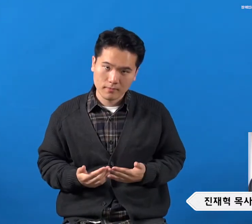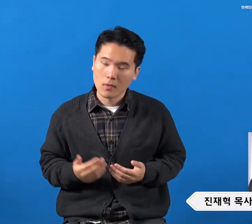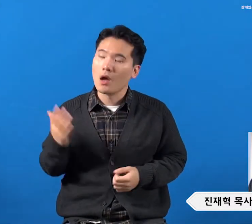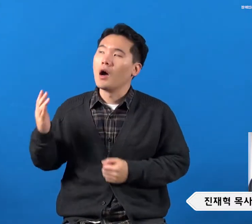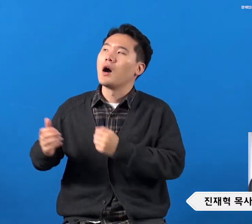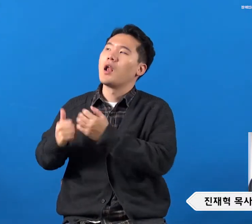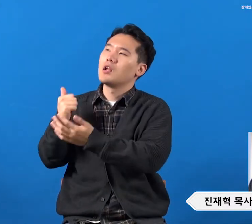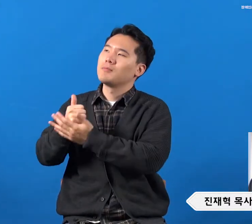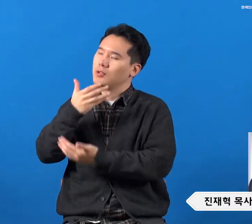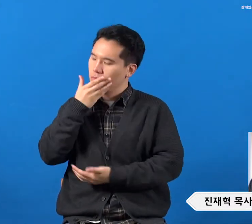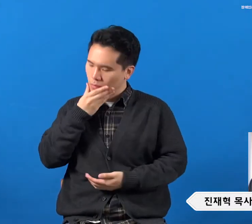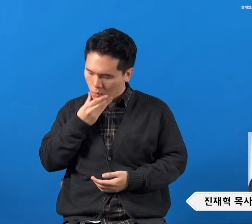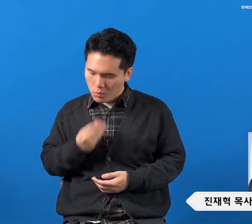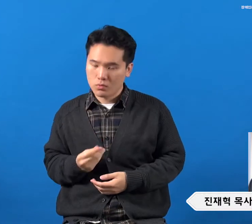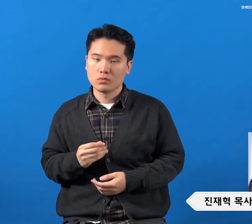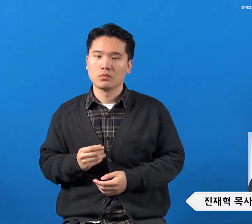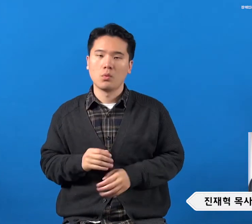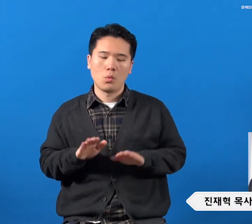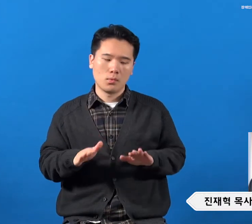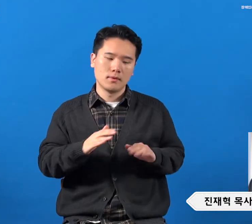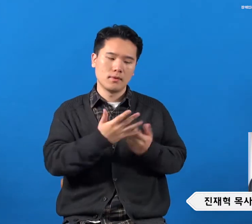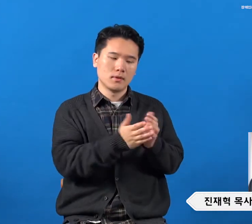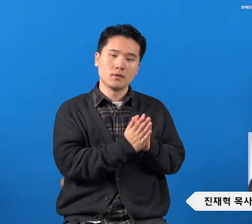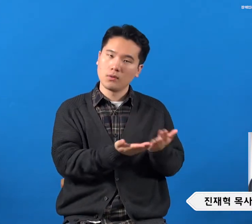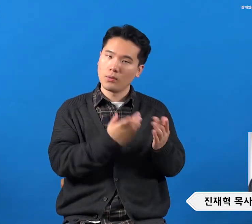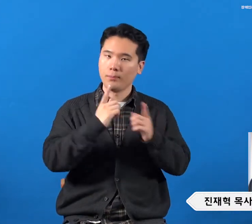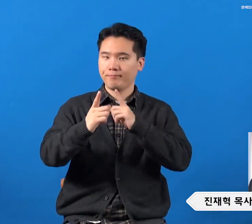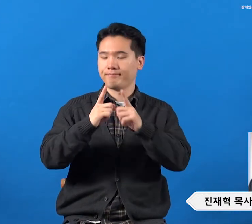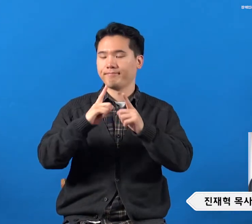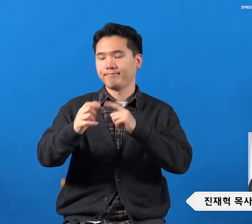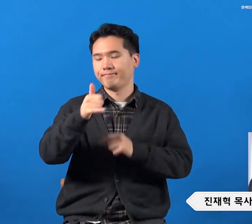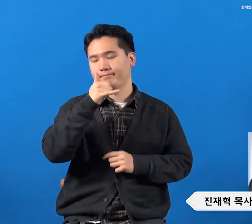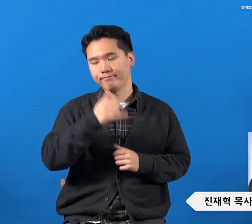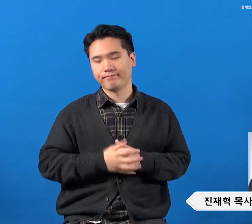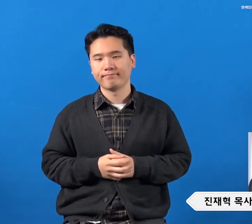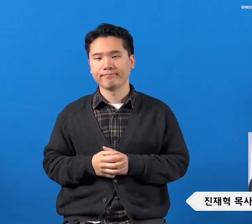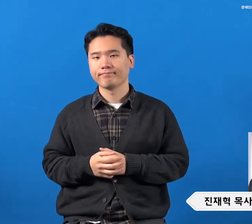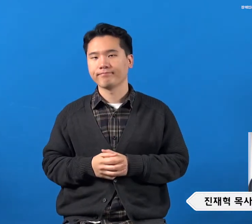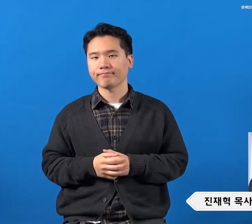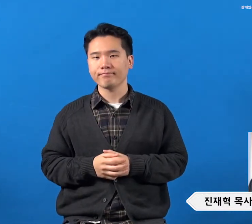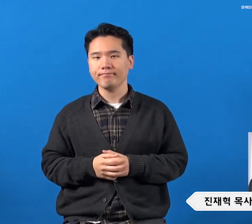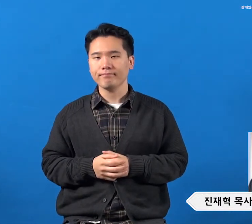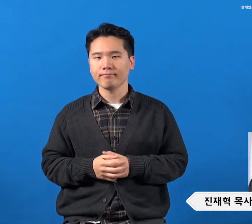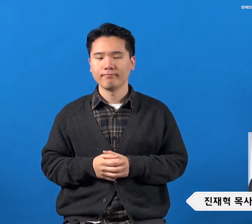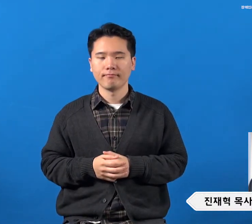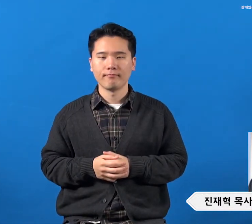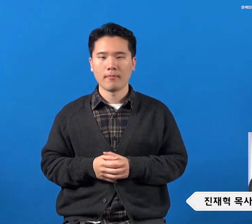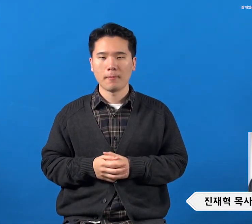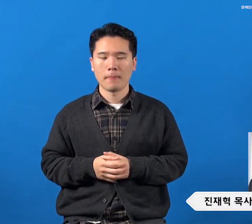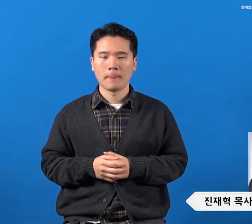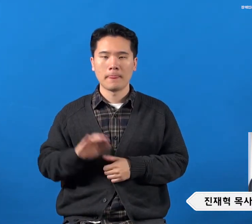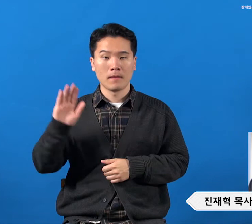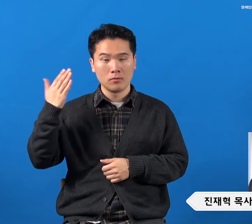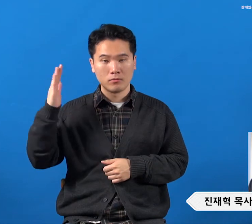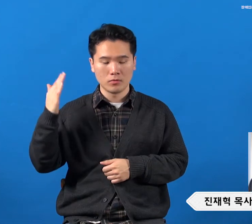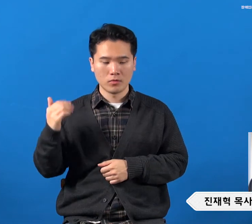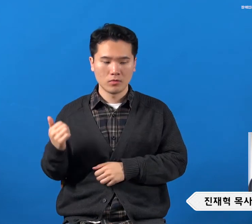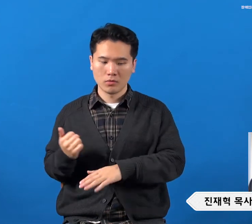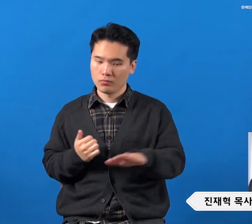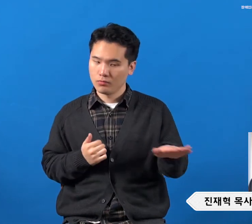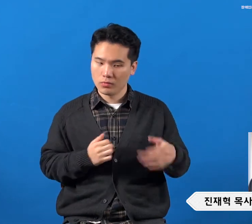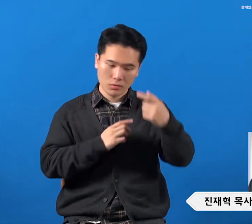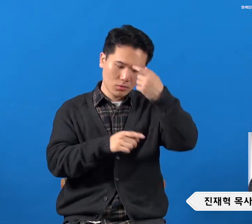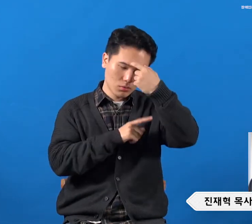하나님의 축복을 성경은 말씀하고 있습니다. 최근에 저희 중에 정말